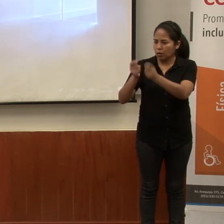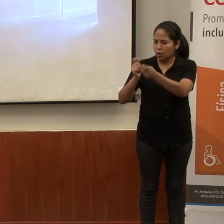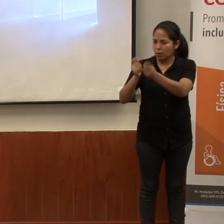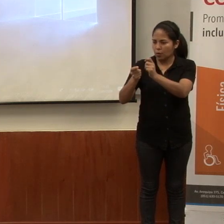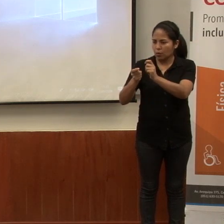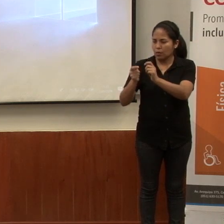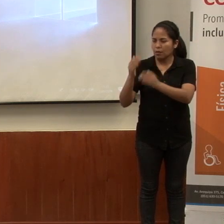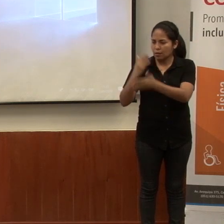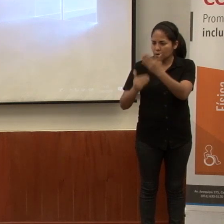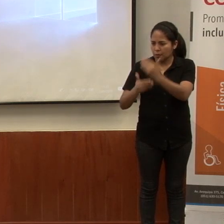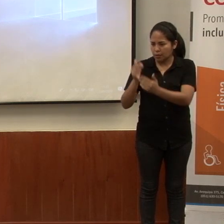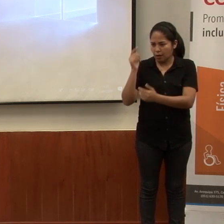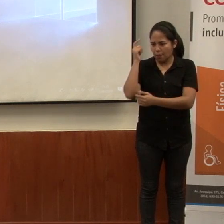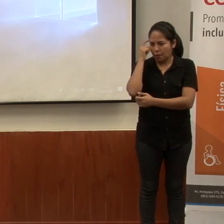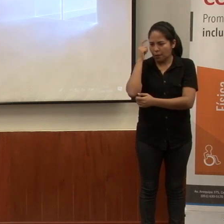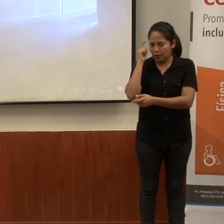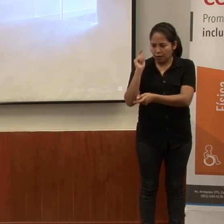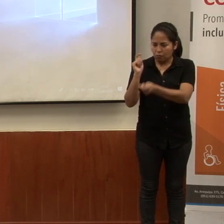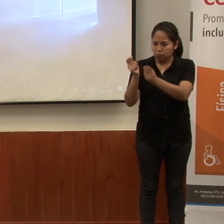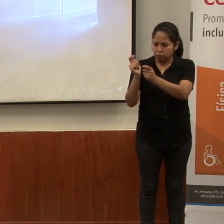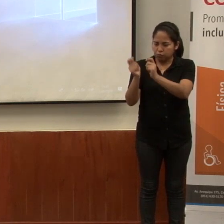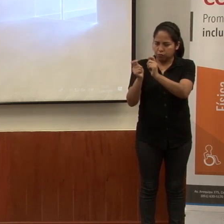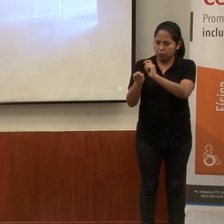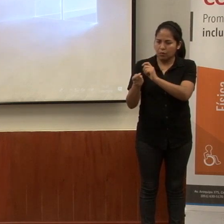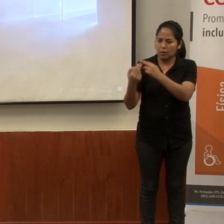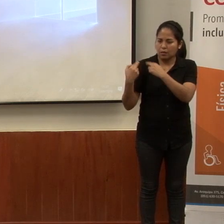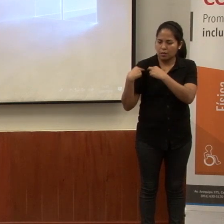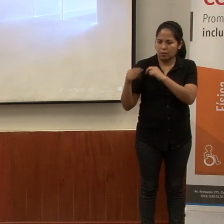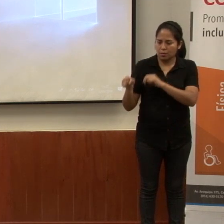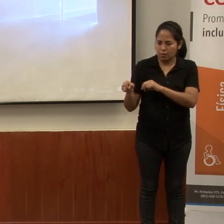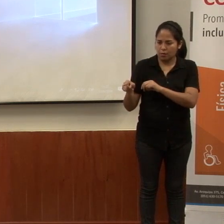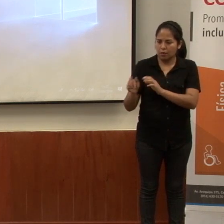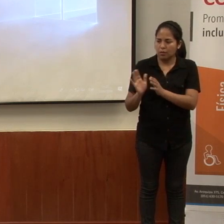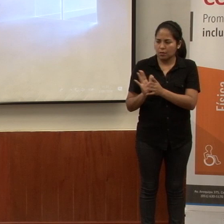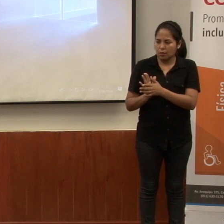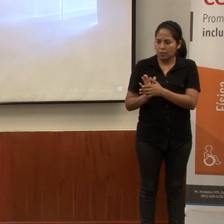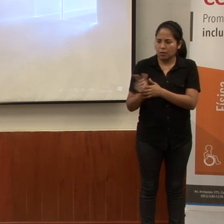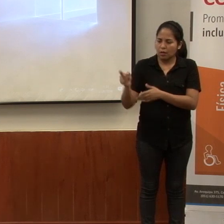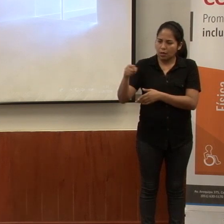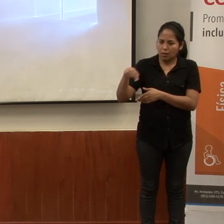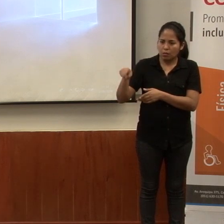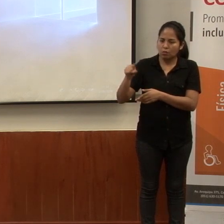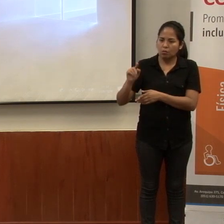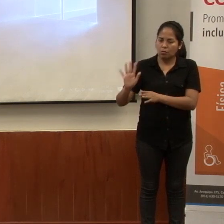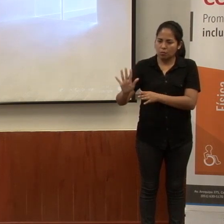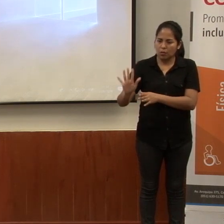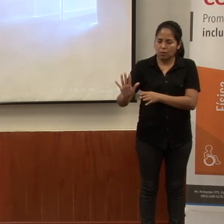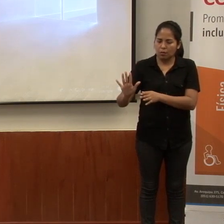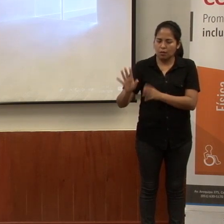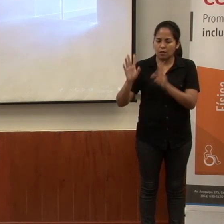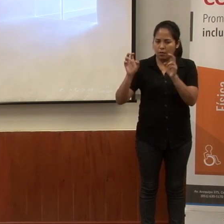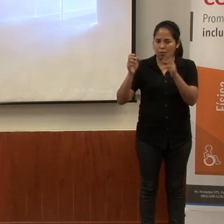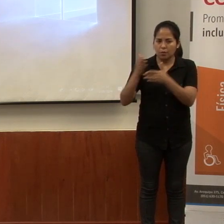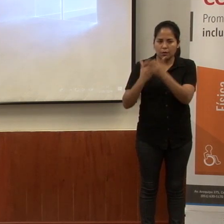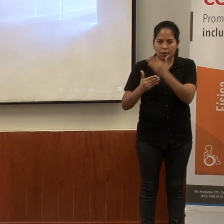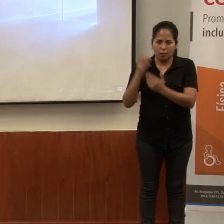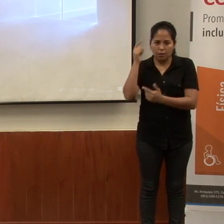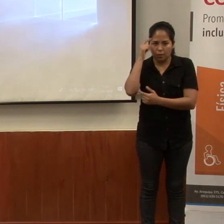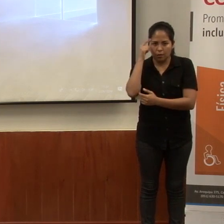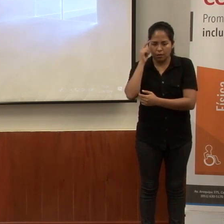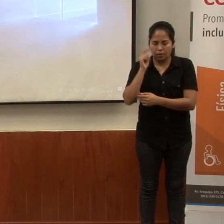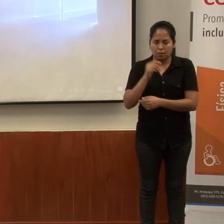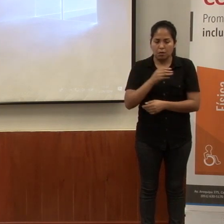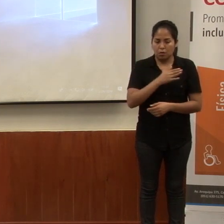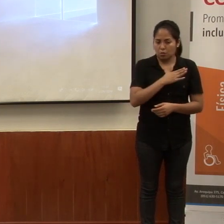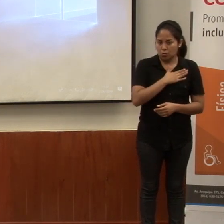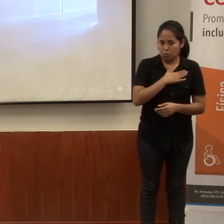discapacidad mental. Entonces, ellos van a ver, están viendo parte de la discapacidad mental,